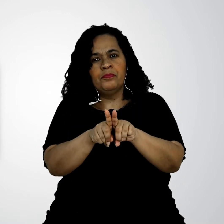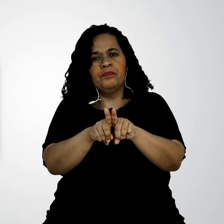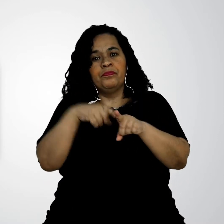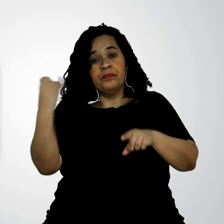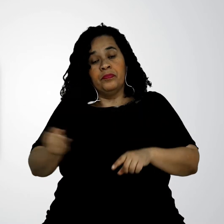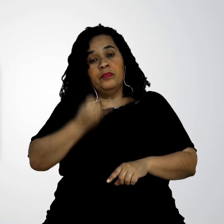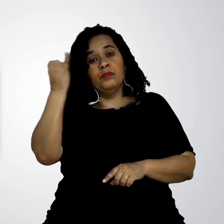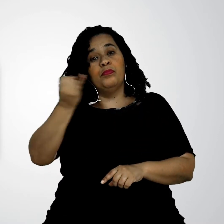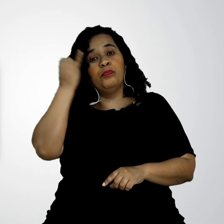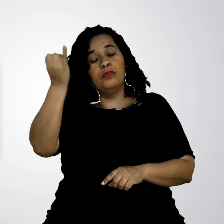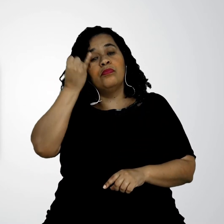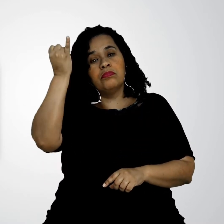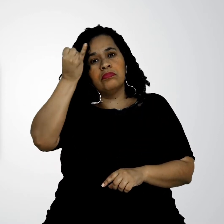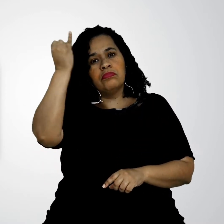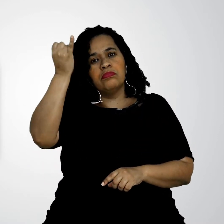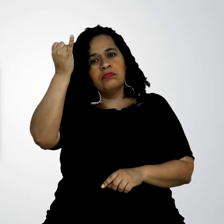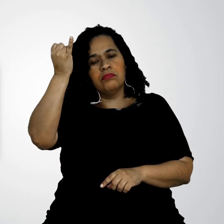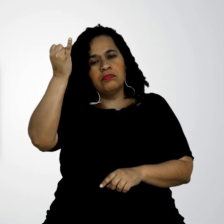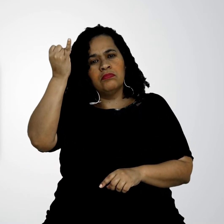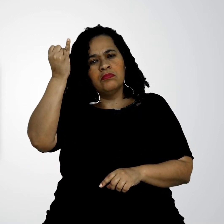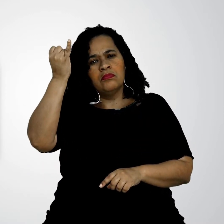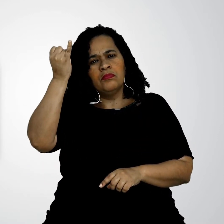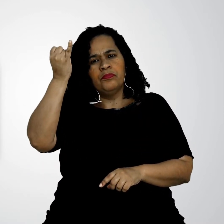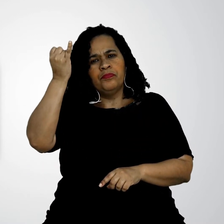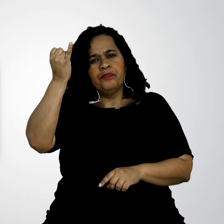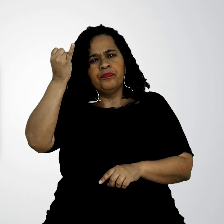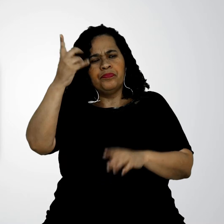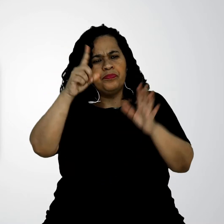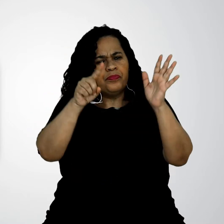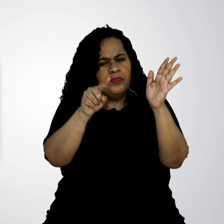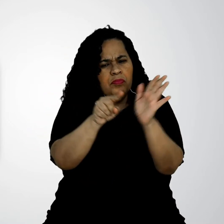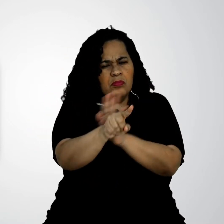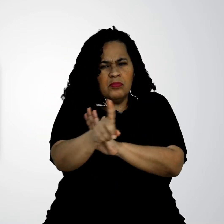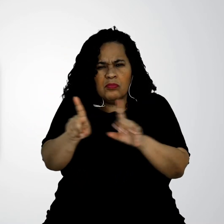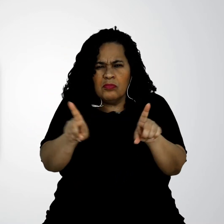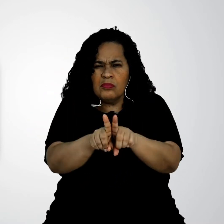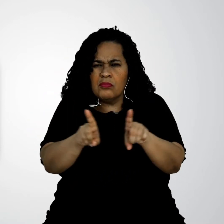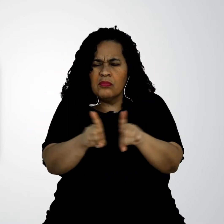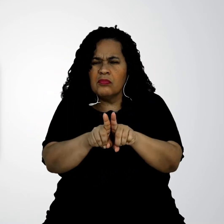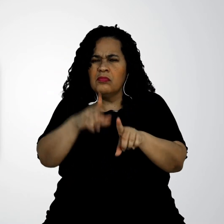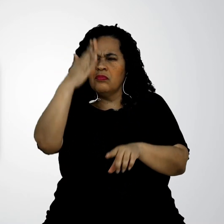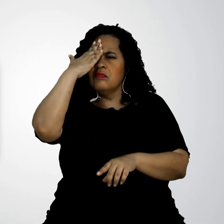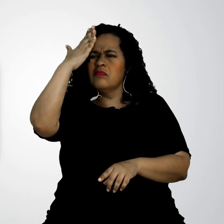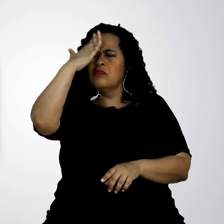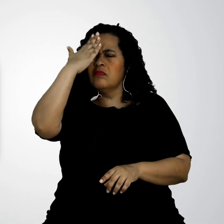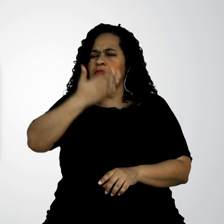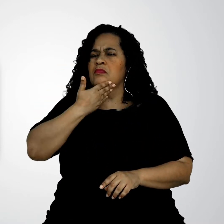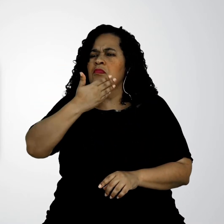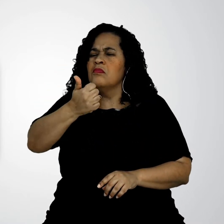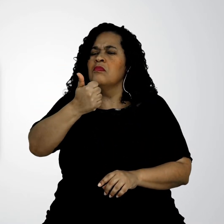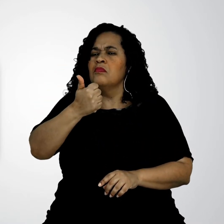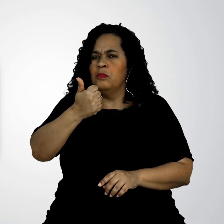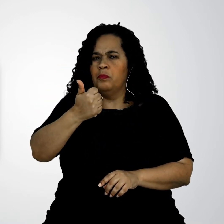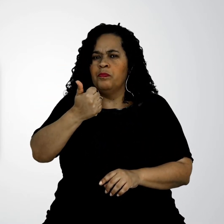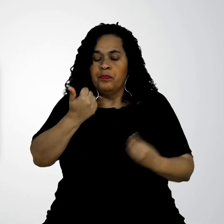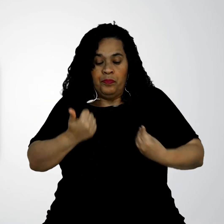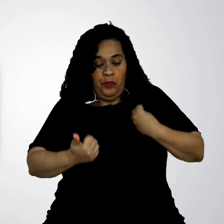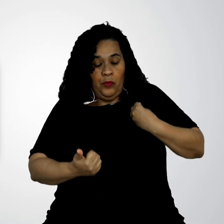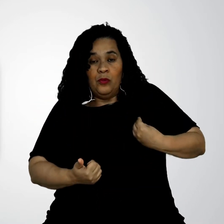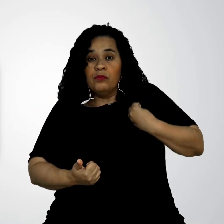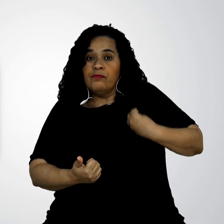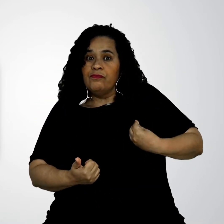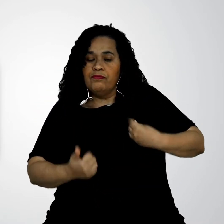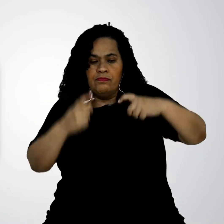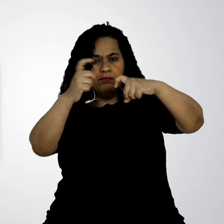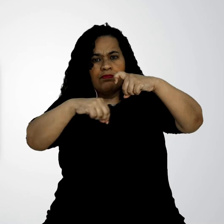fundamental, né? Esse desligamento. E essa questão também acaba se estendendo à questão até da vida sexual, da